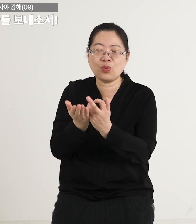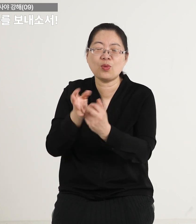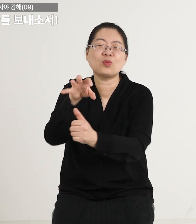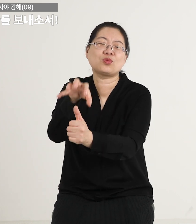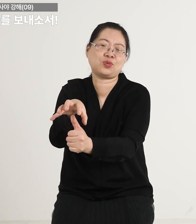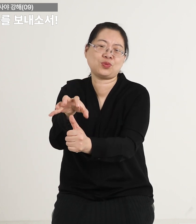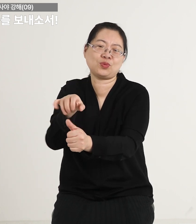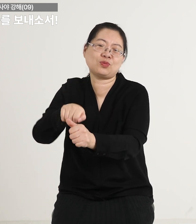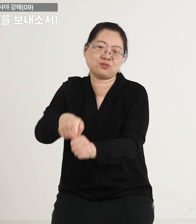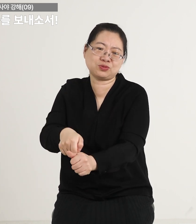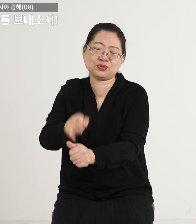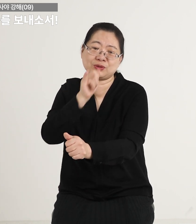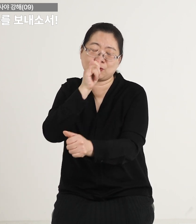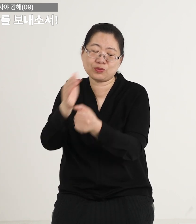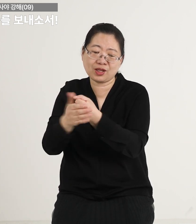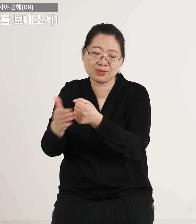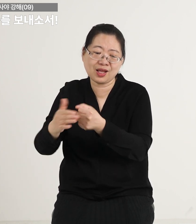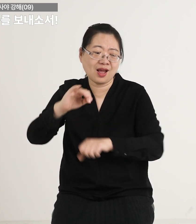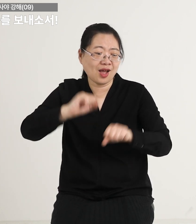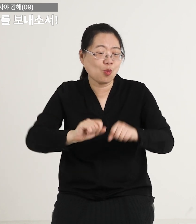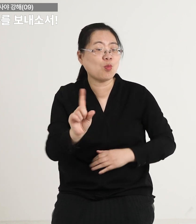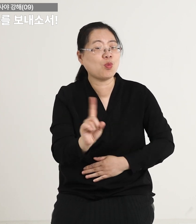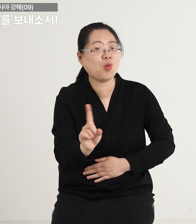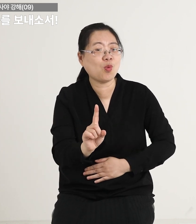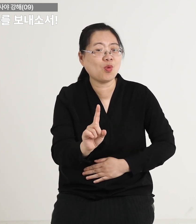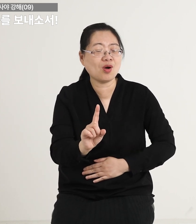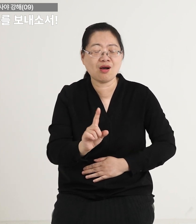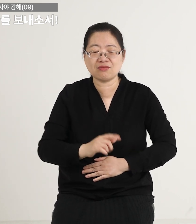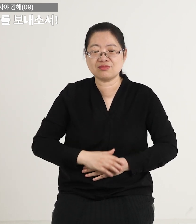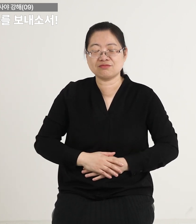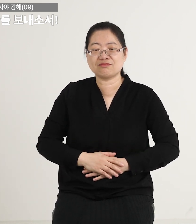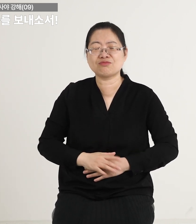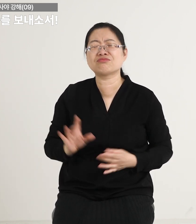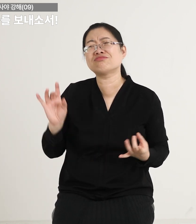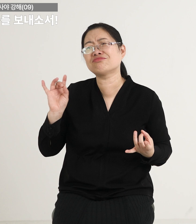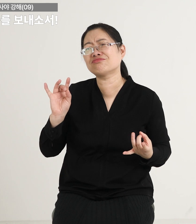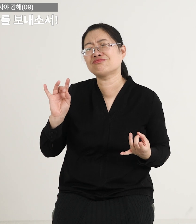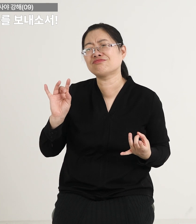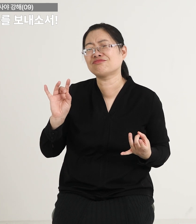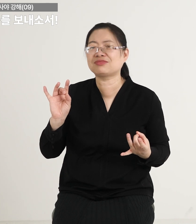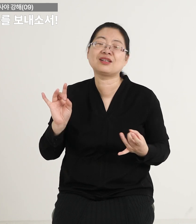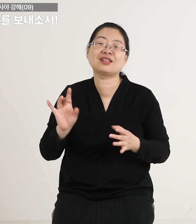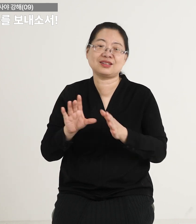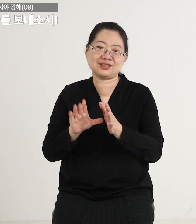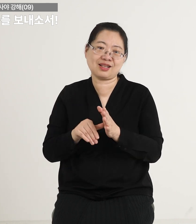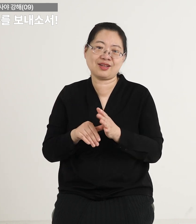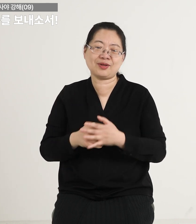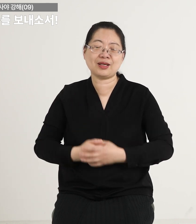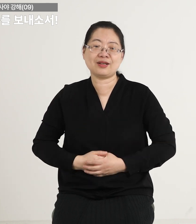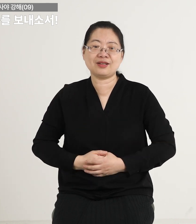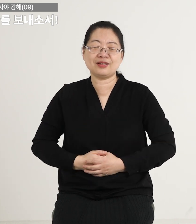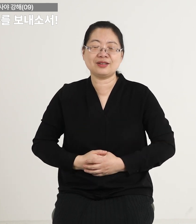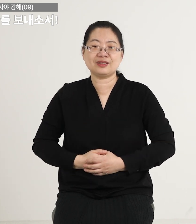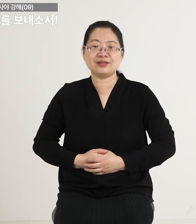있었습니다. 뭘 할 수 있겠어요? 아무것도 할 수가 없어요. 뭘 할 수 있겠어요?